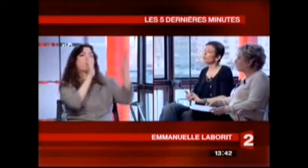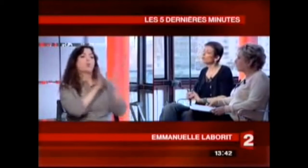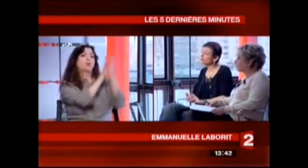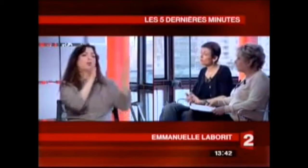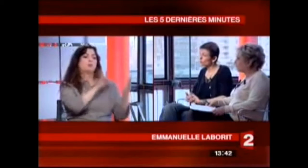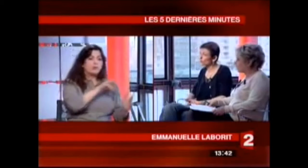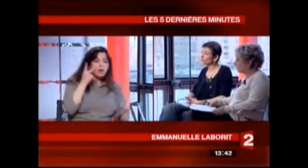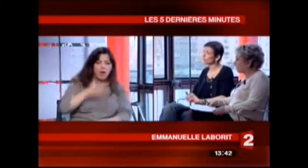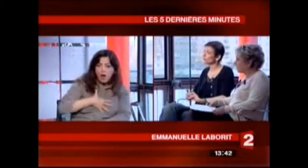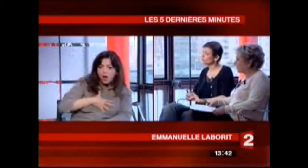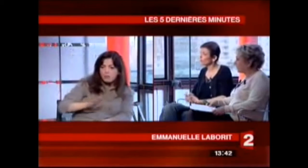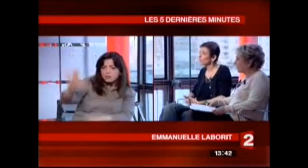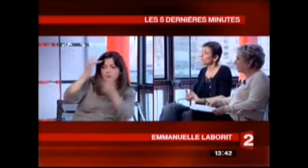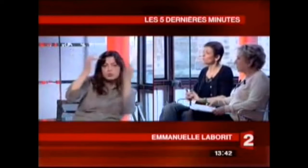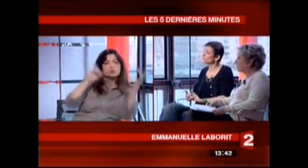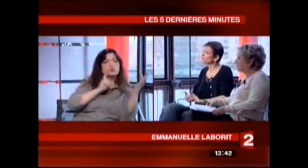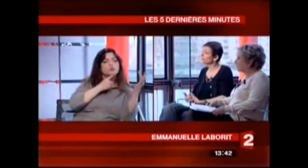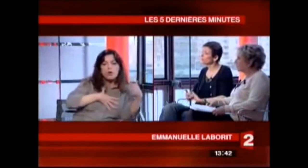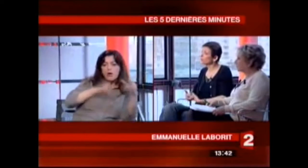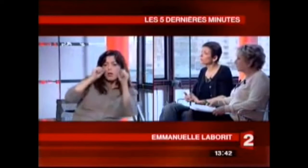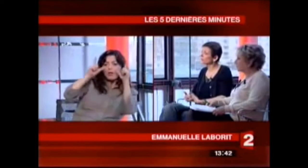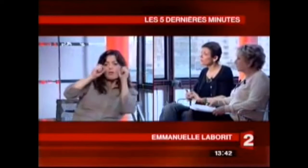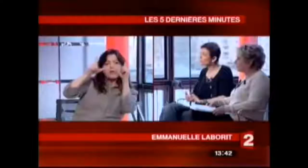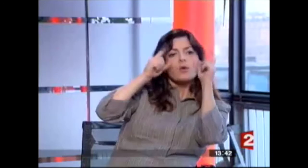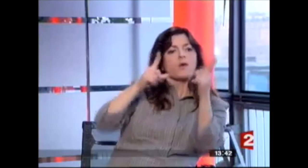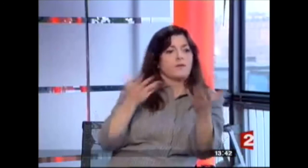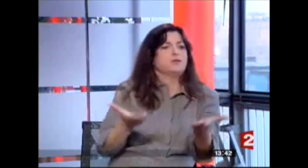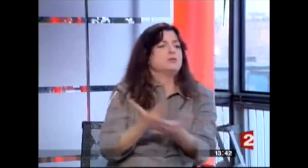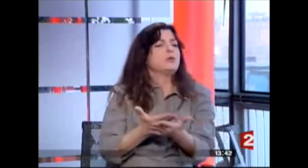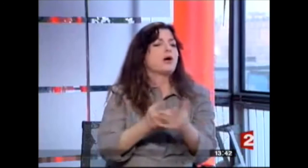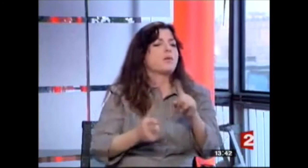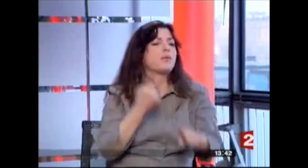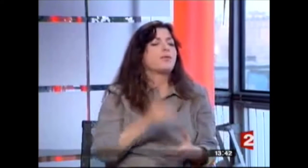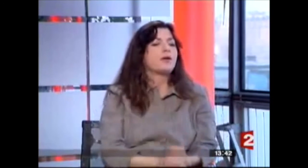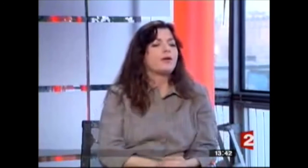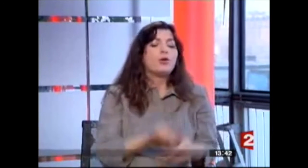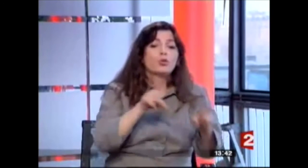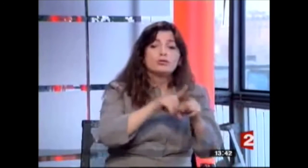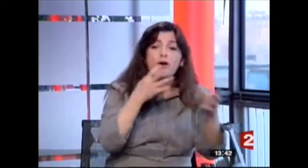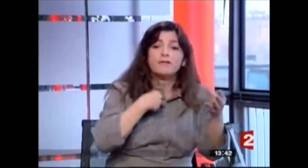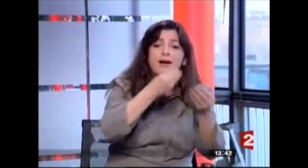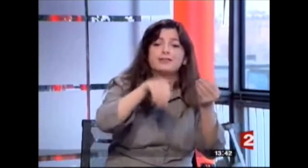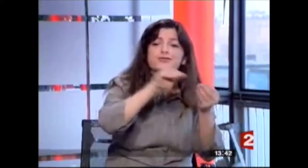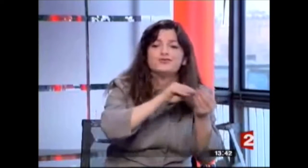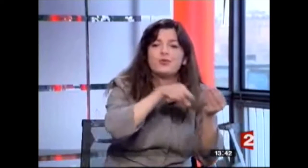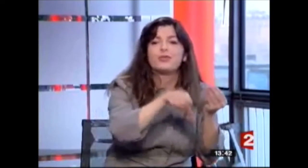lieu de rencontre culturelle. Les entendants peuvent découvrir la culture sourde à travers ce lieu et c'est très très important. Et donc je voudrais